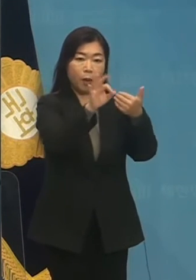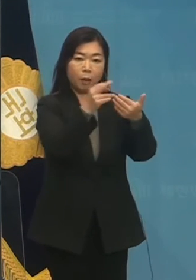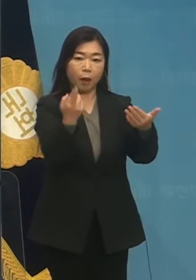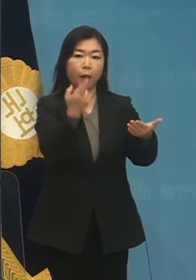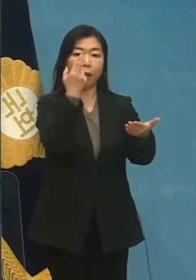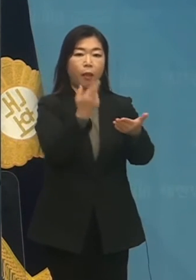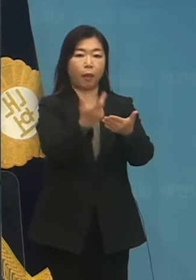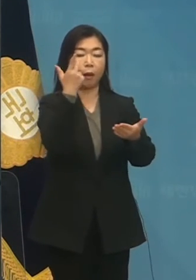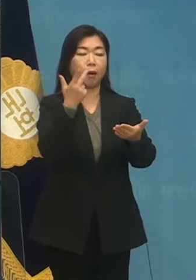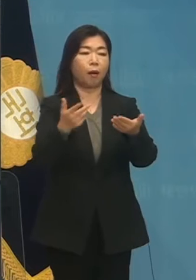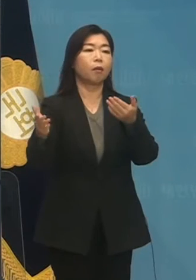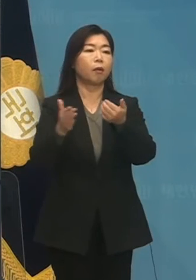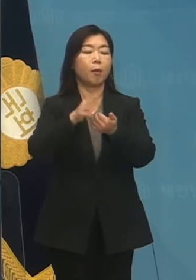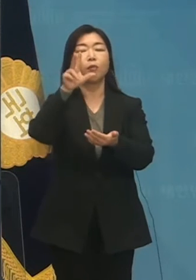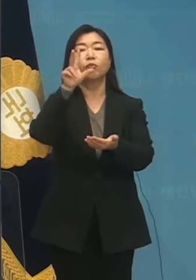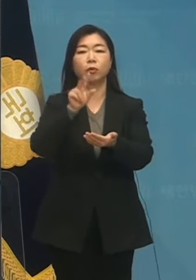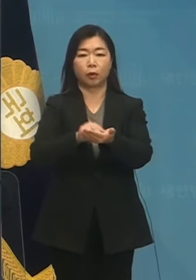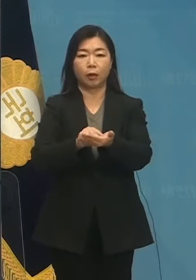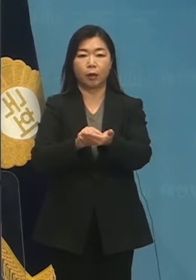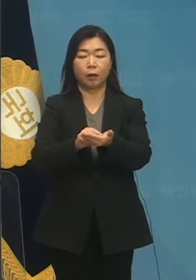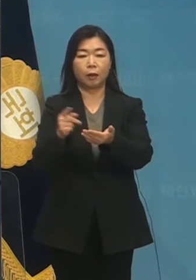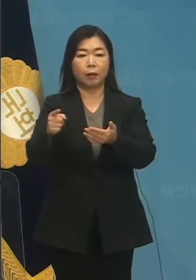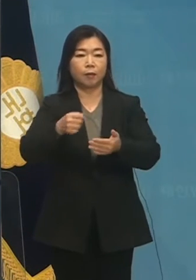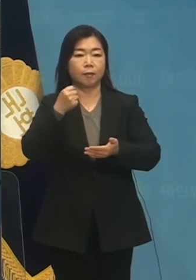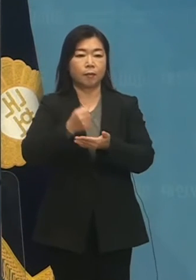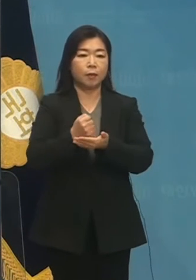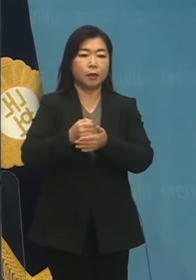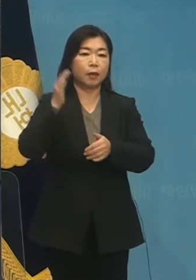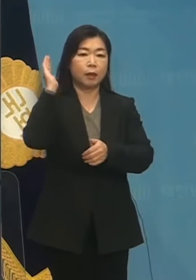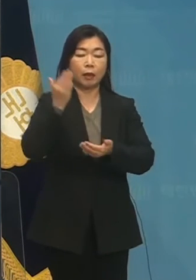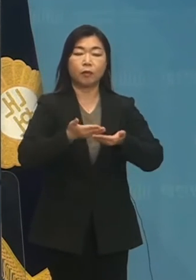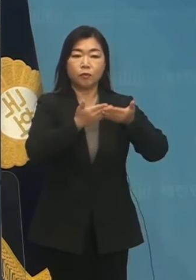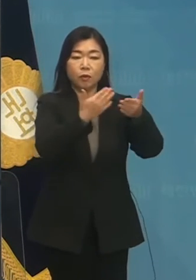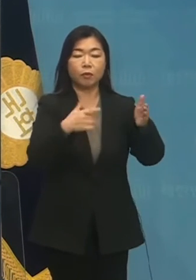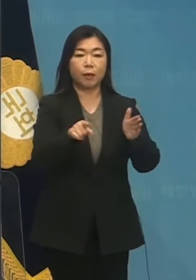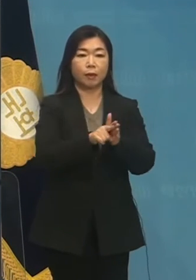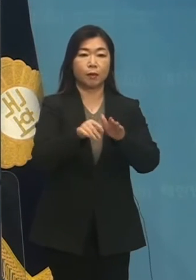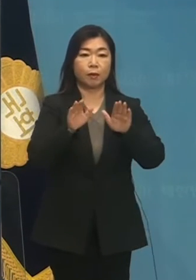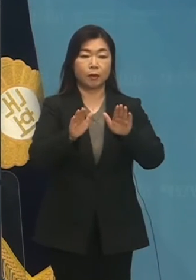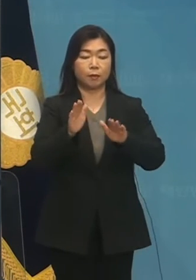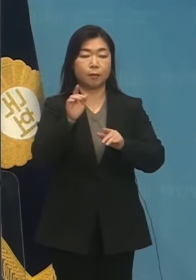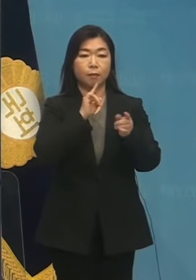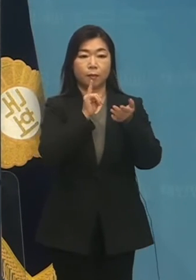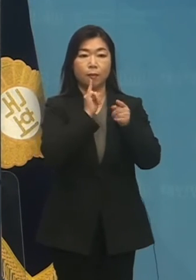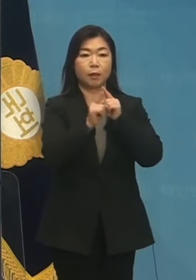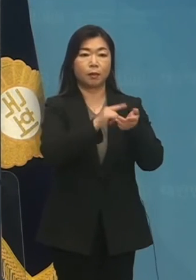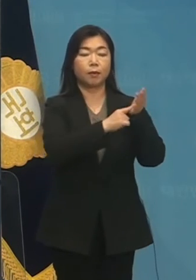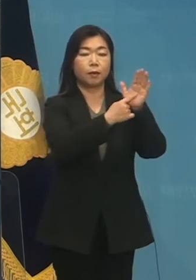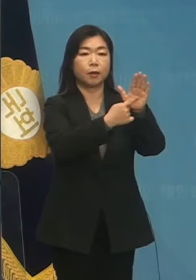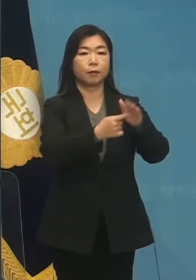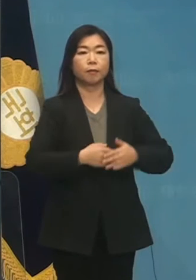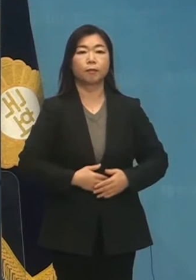않습니다. 이를 강력히 규탄하는 그런 기자회견입니다.